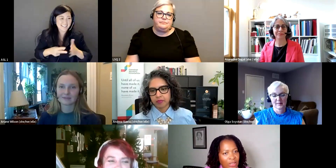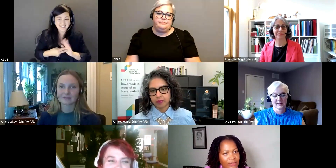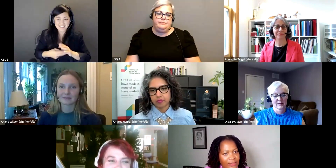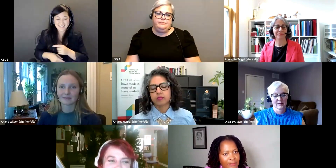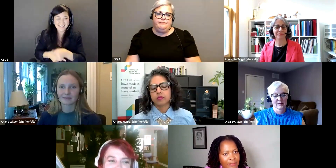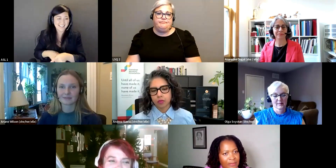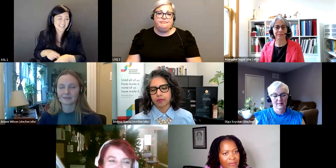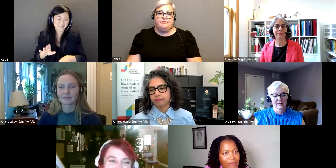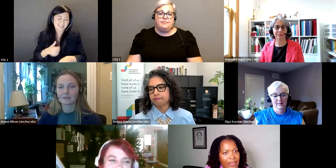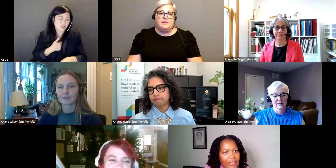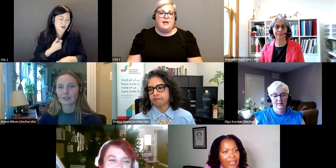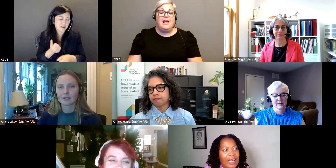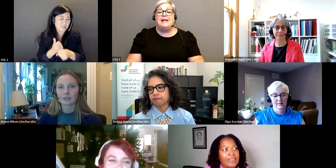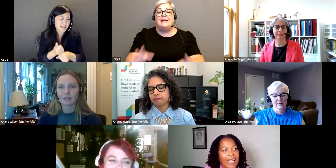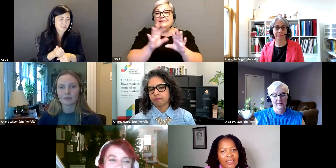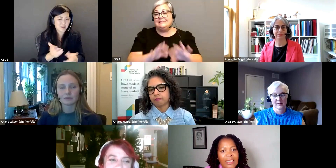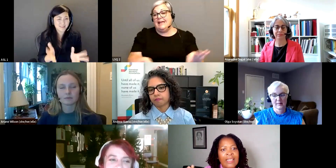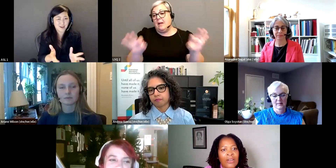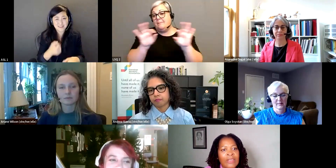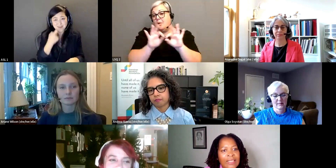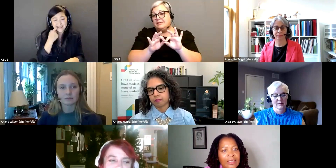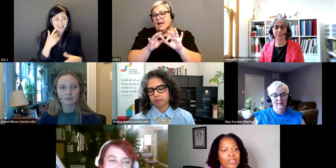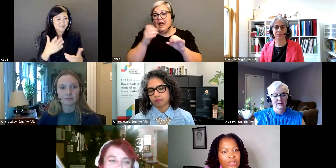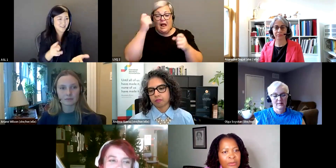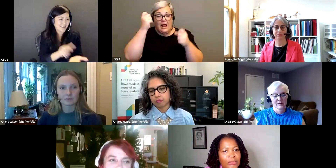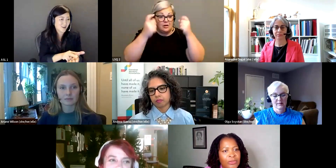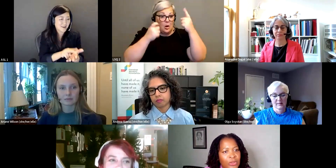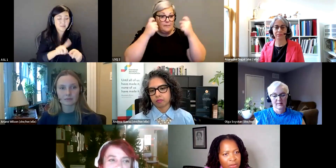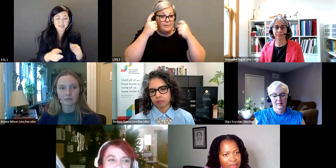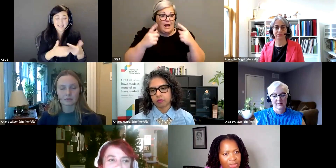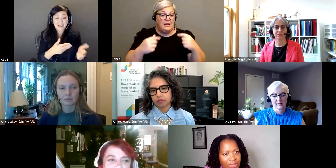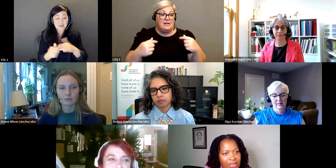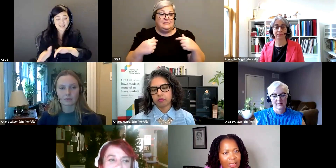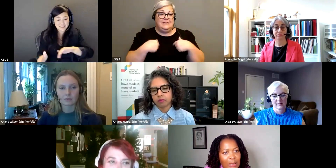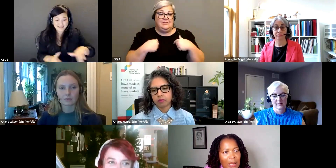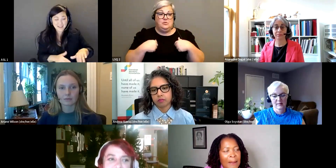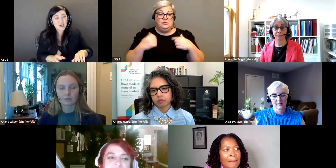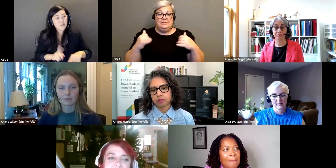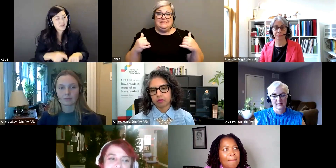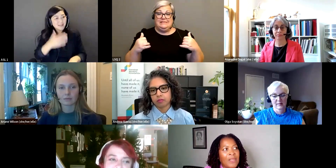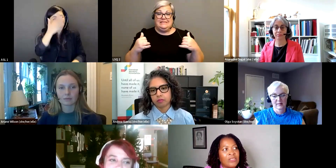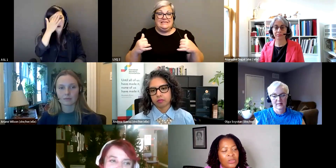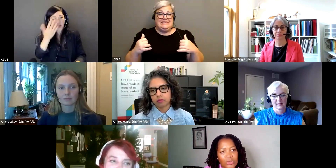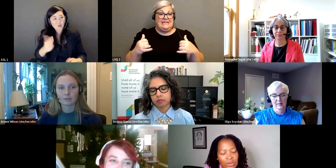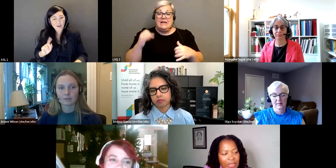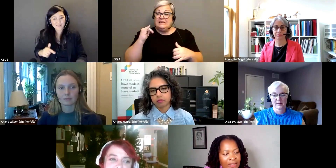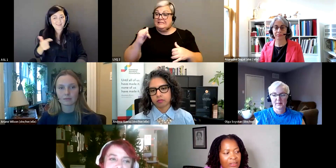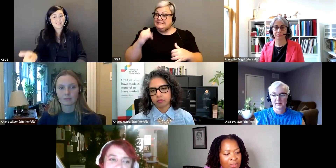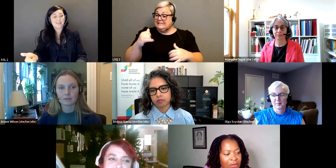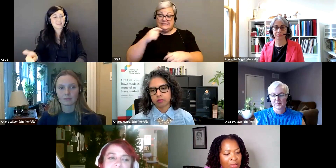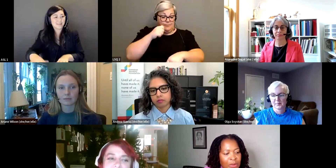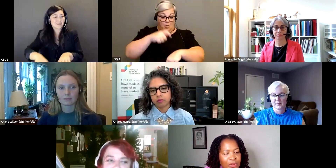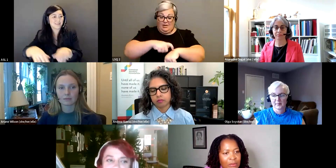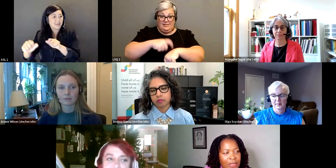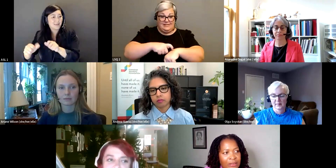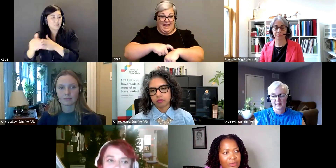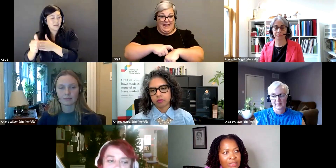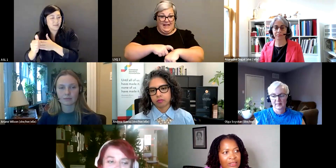Je pense que c'est important de comprendre quand c'est notre temps d'être à l'avant-plan, quand ce n'est pas notre temps, et de permettre au leadership